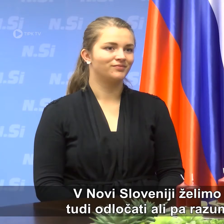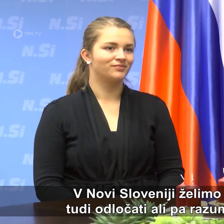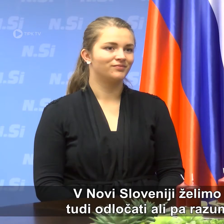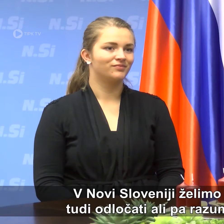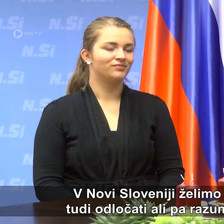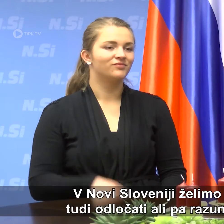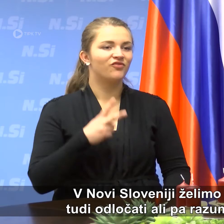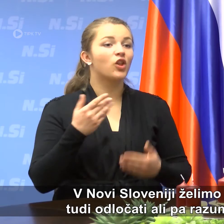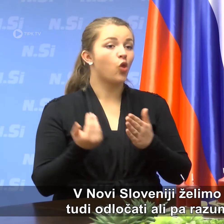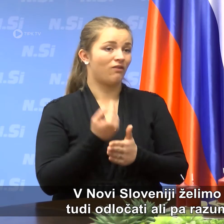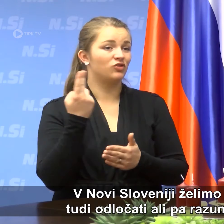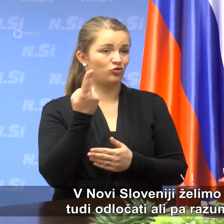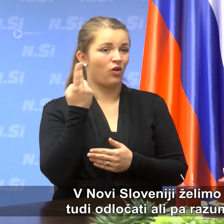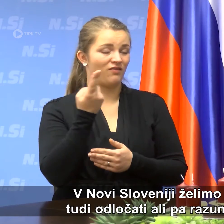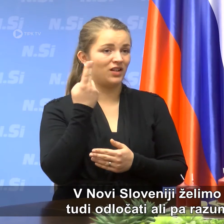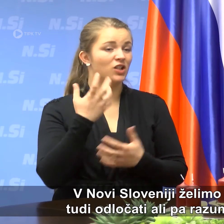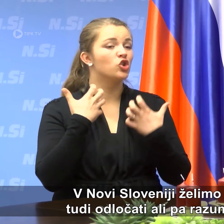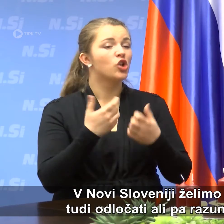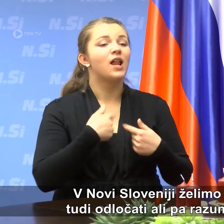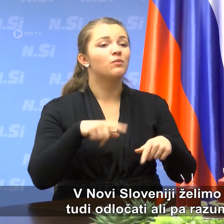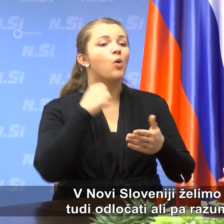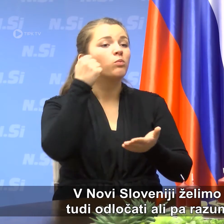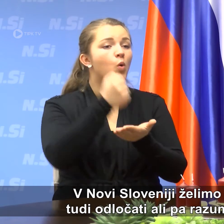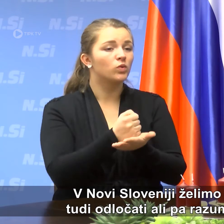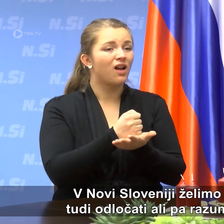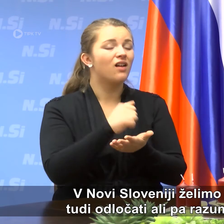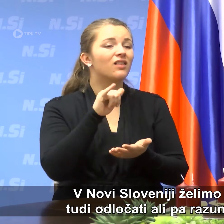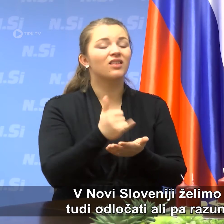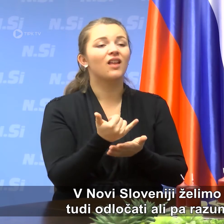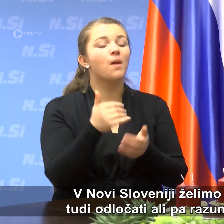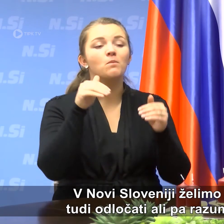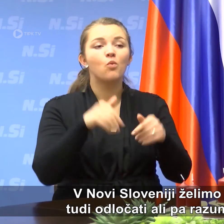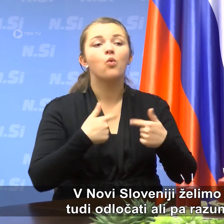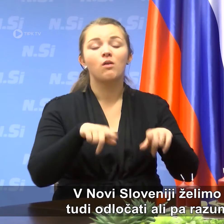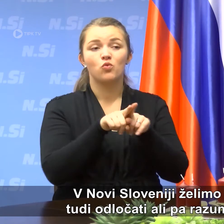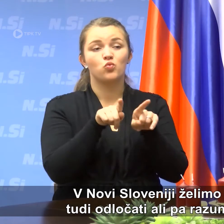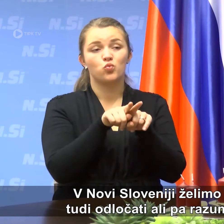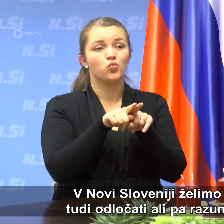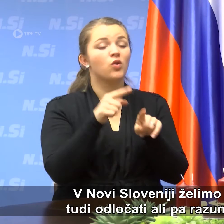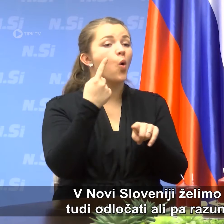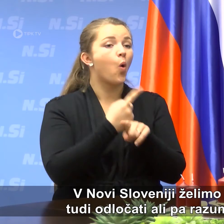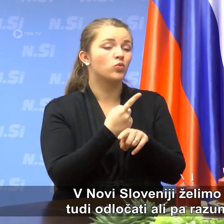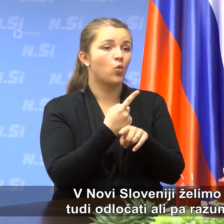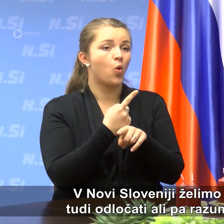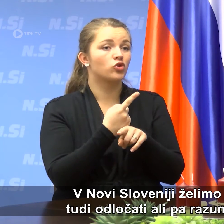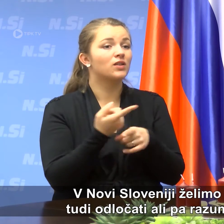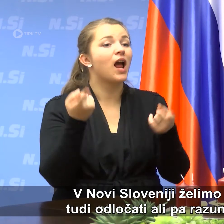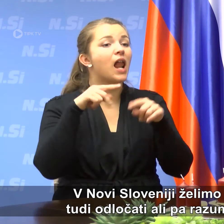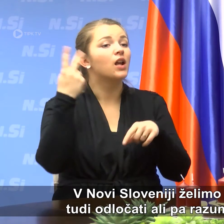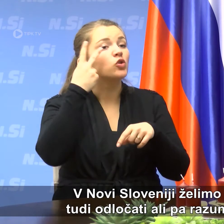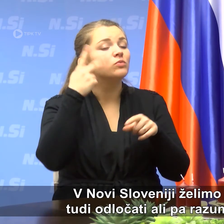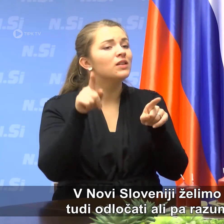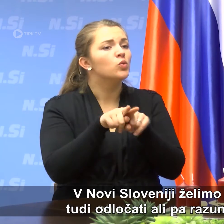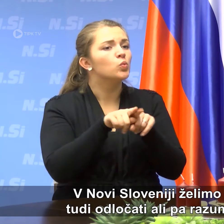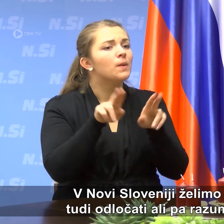V Novi Sloveniji želimo poudariti, da moramo tudi odločati ali pa razumeti